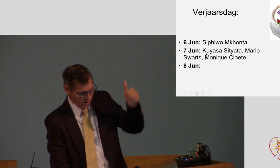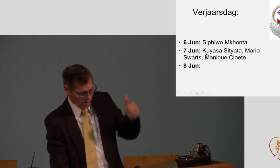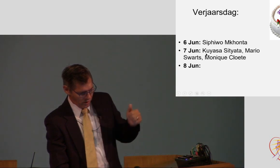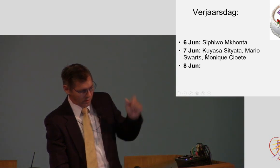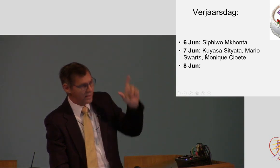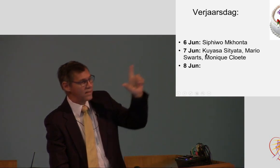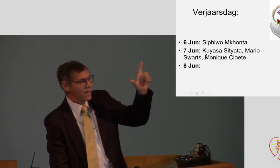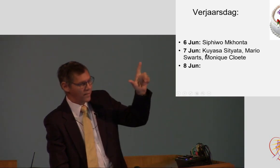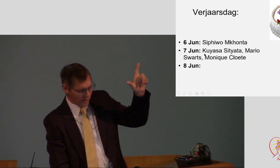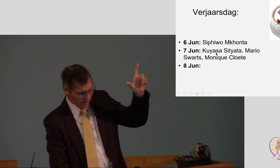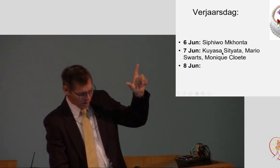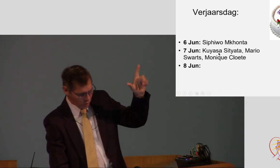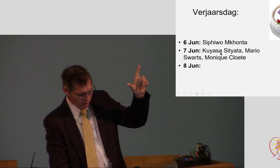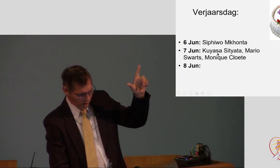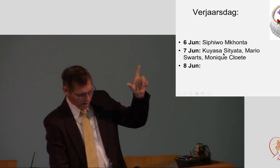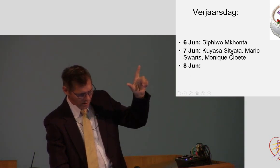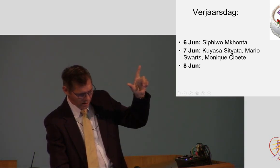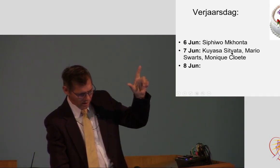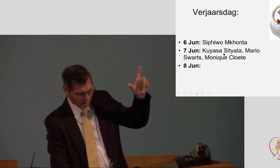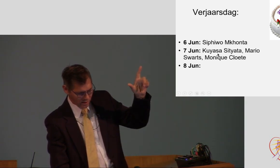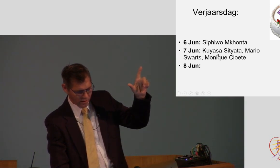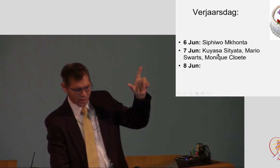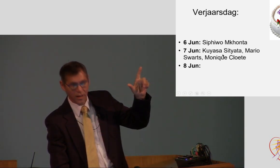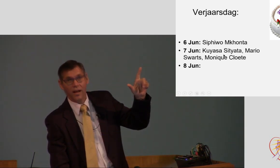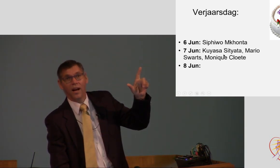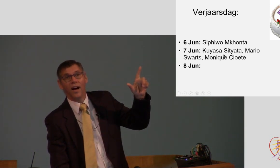die 7de Kuyasa,